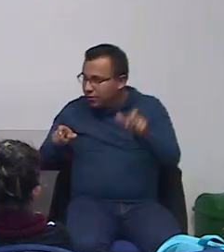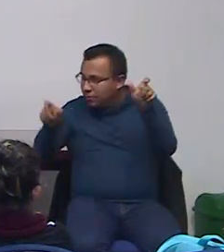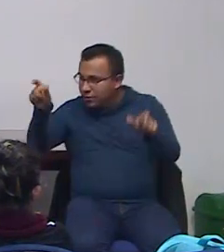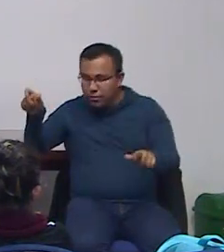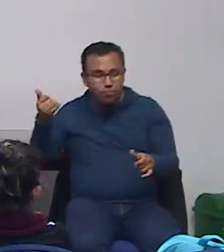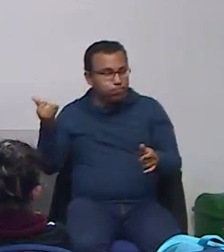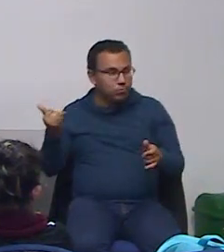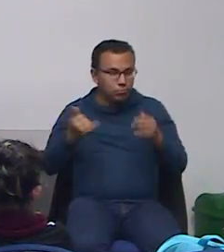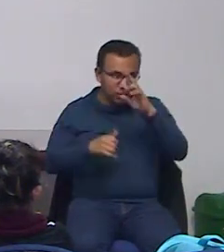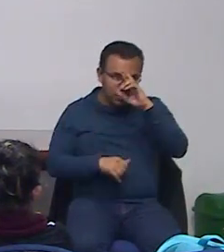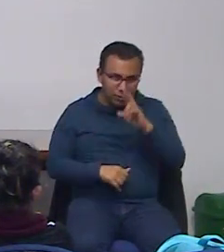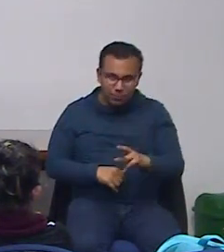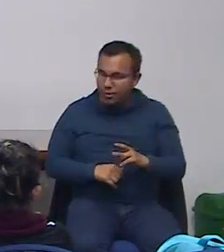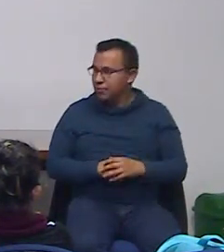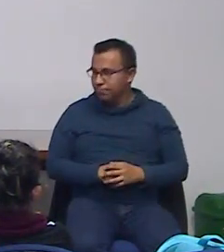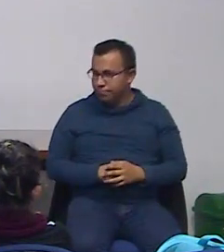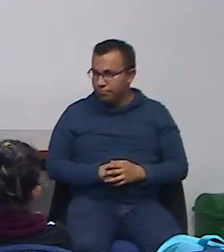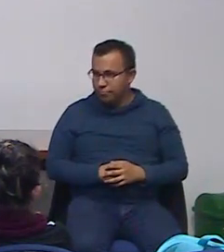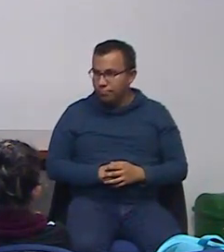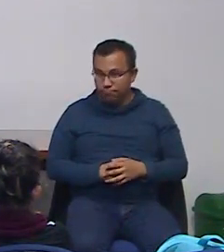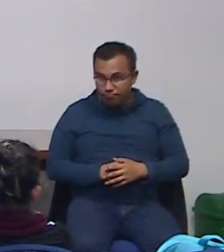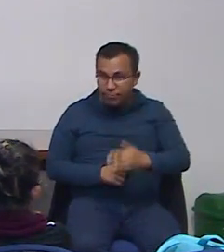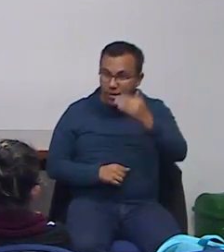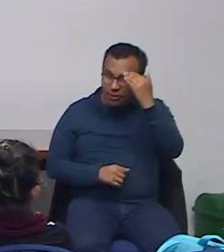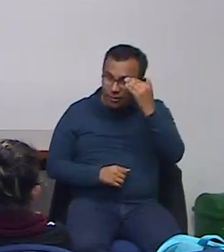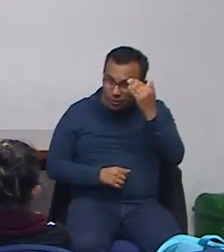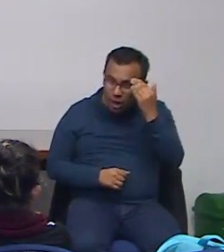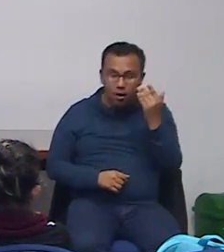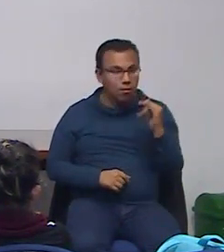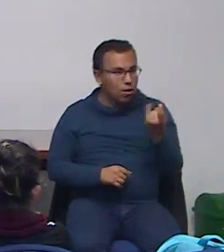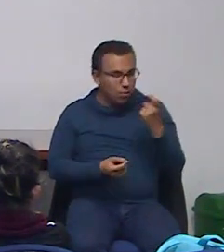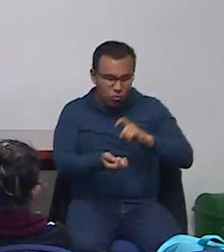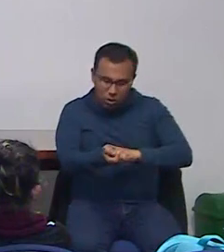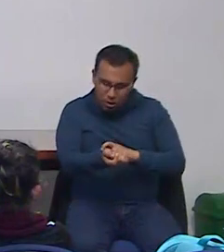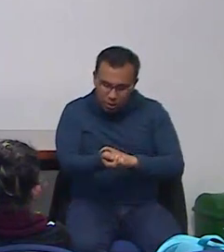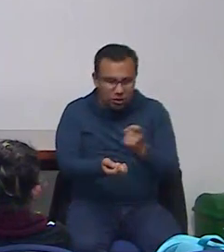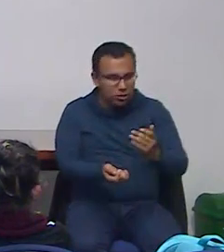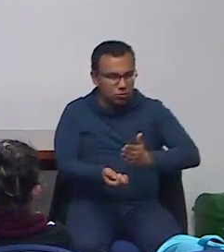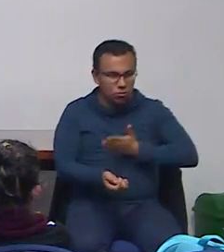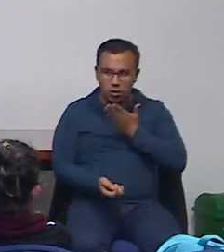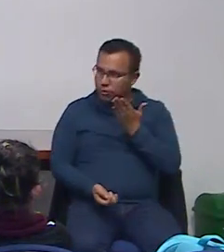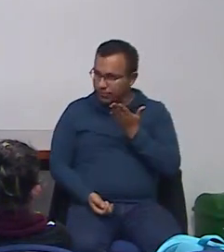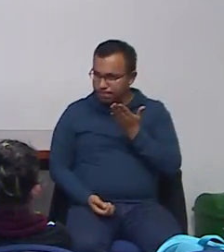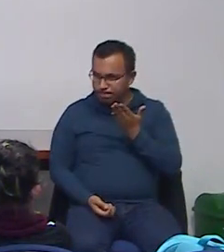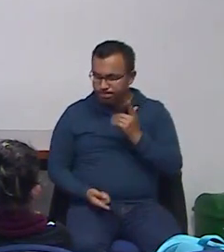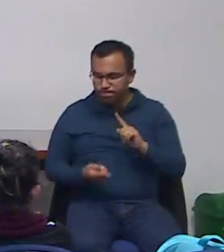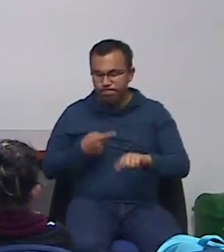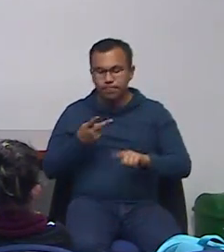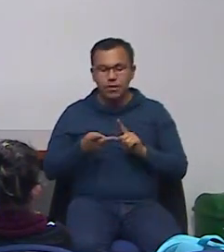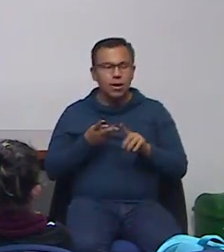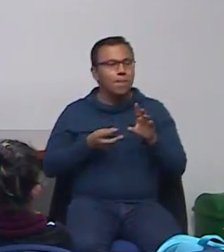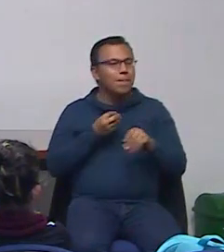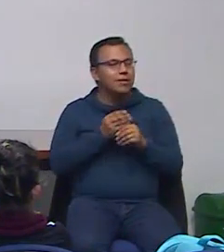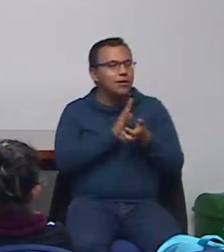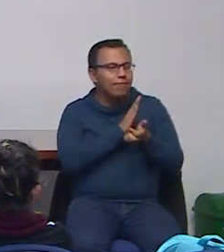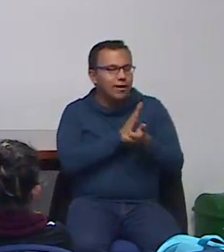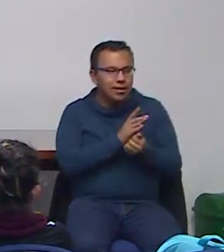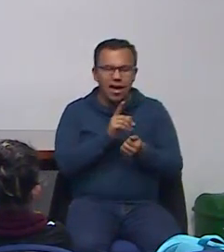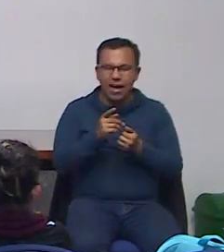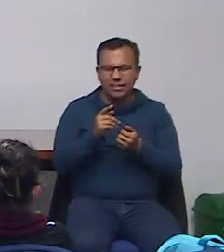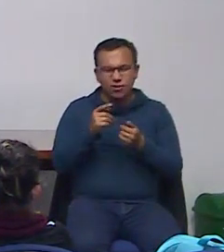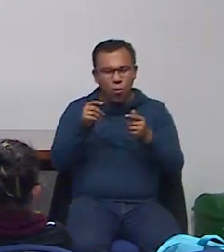tal cada ser humano pues tiene características diferentes pero pues los mismos derechos nos enfocamos en los diversos talentos y